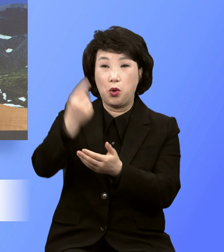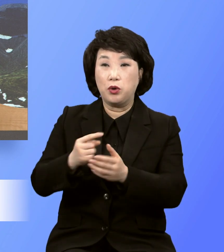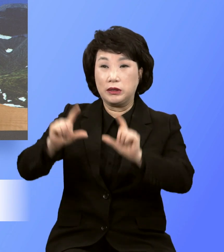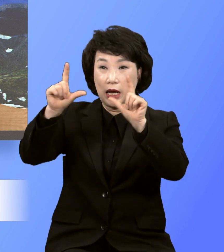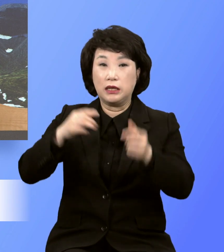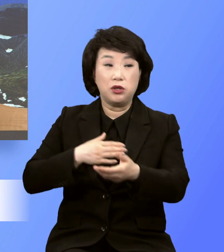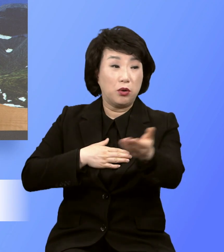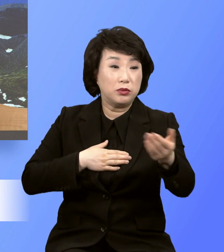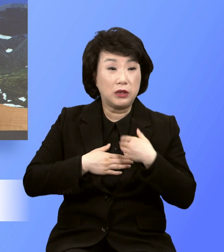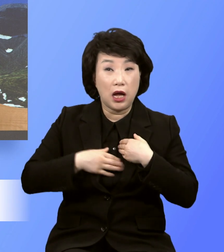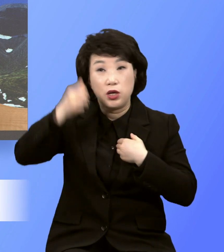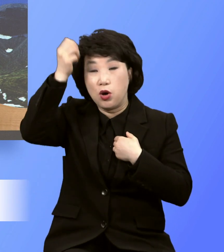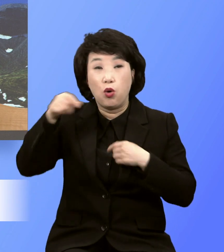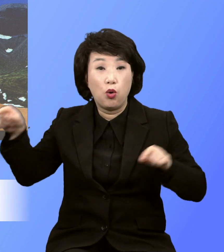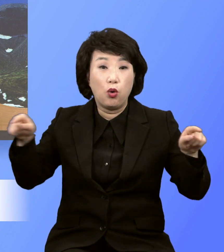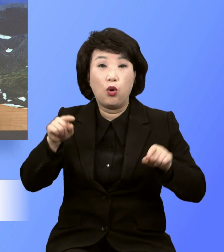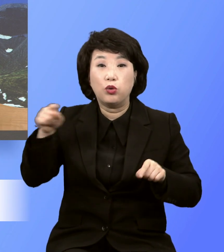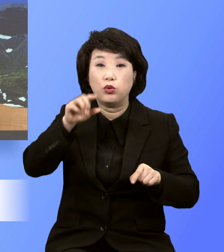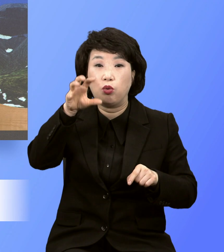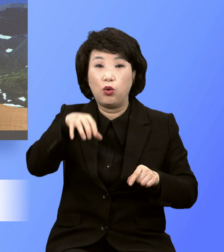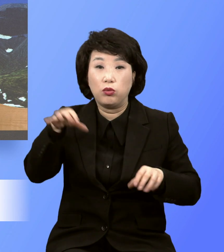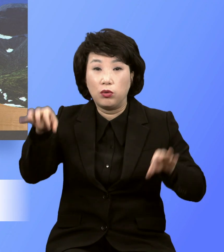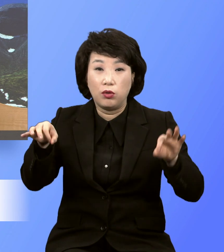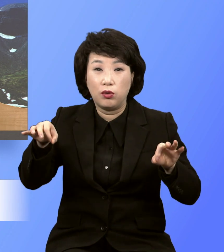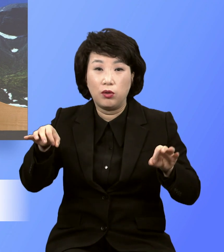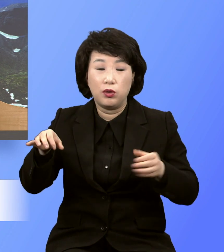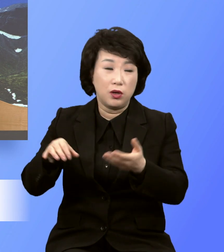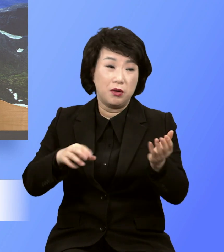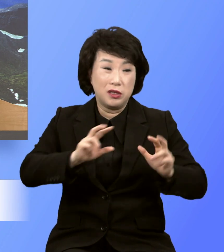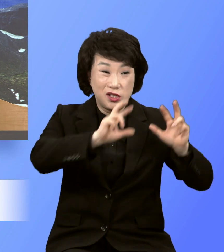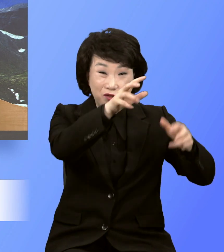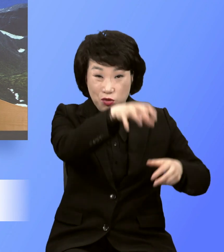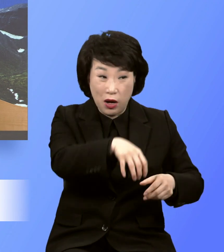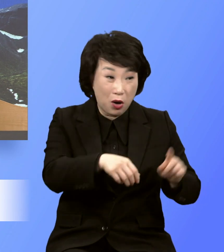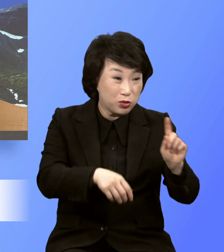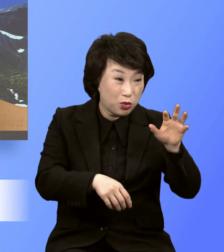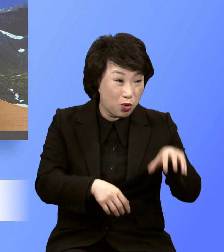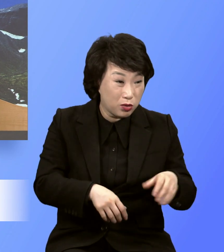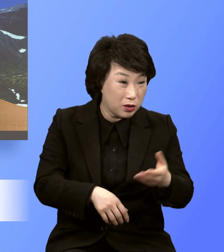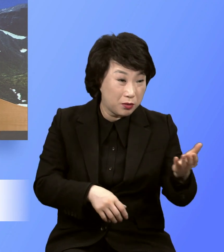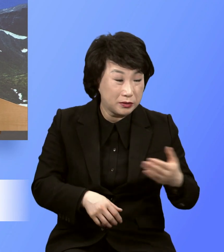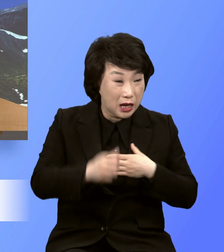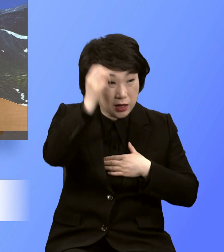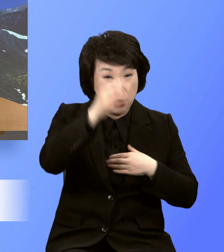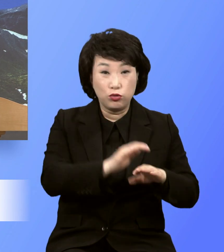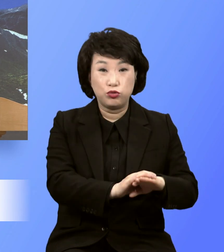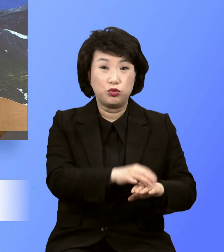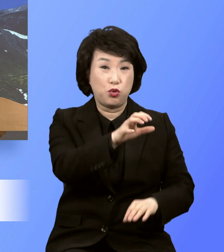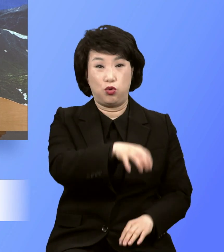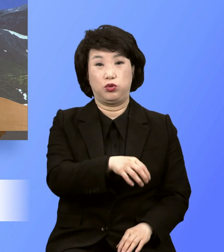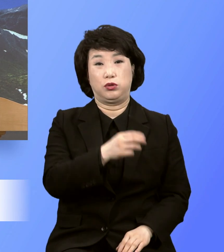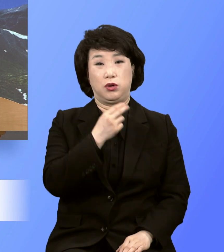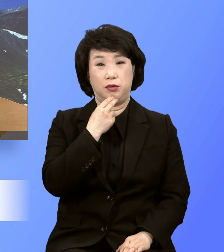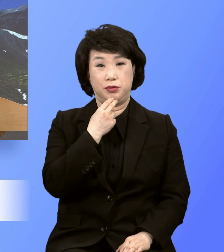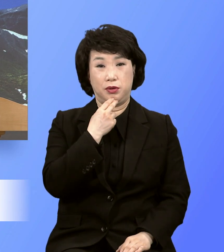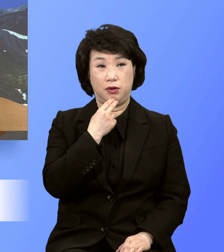당신의 영혼은 어디가 있겠습니까? 지구촌에 어느 곳도 내 영혼 보존할 곳이